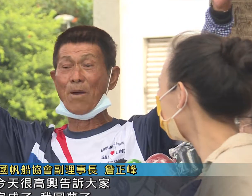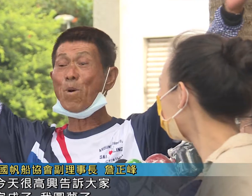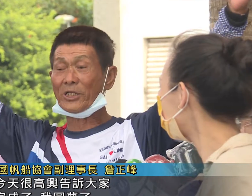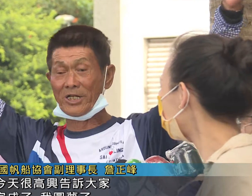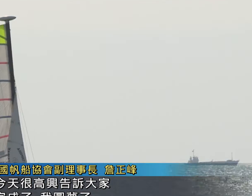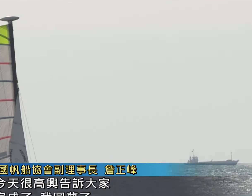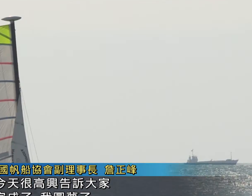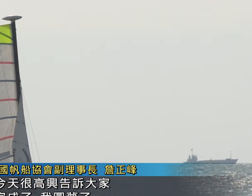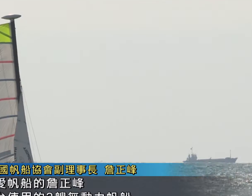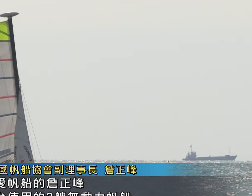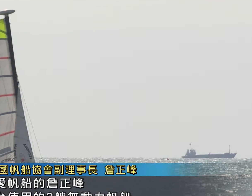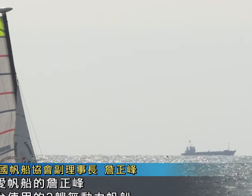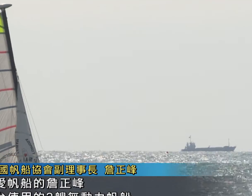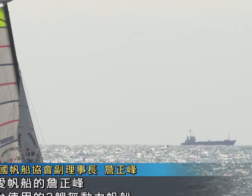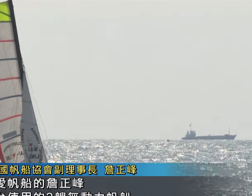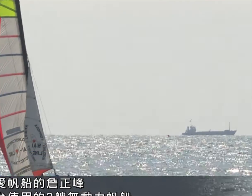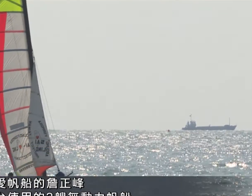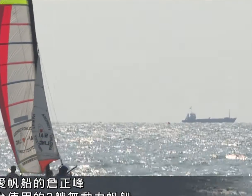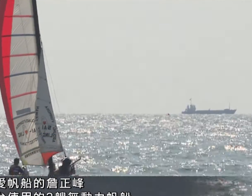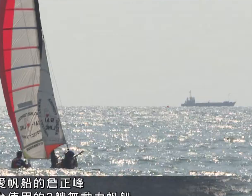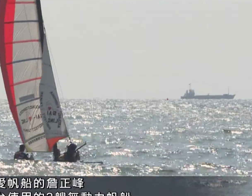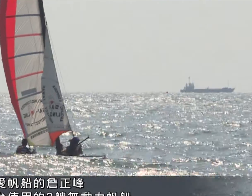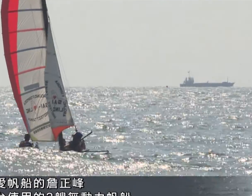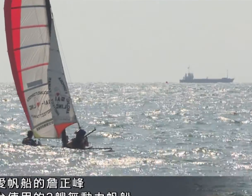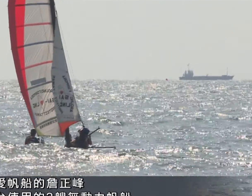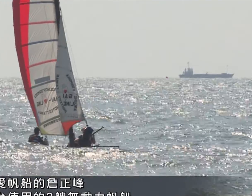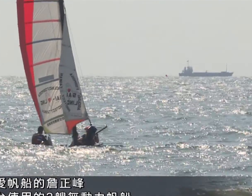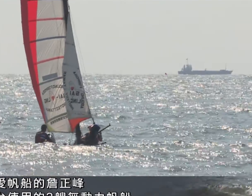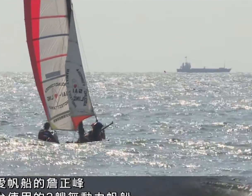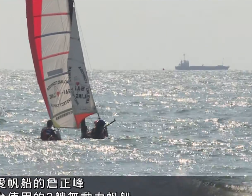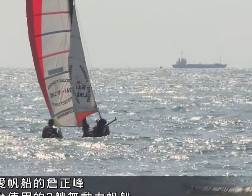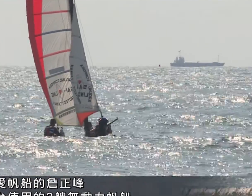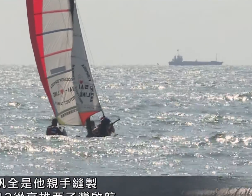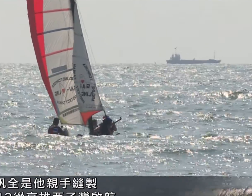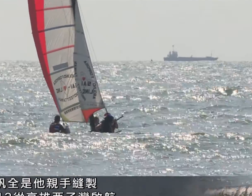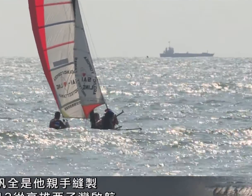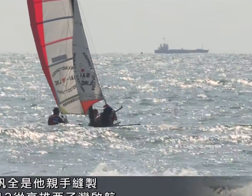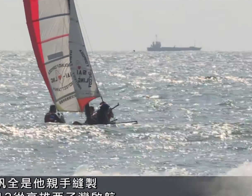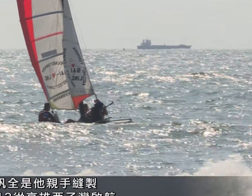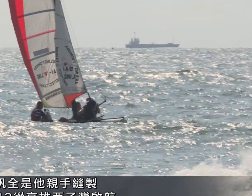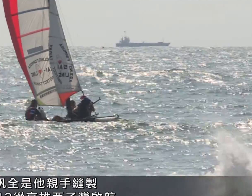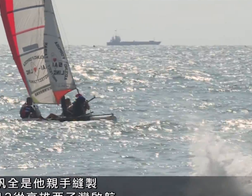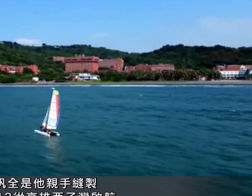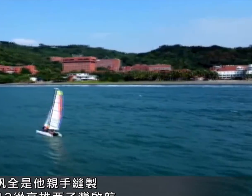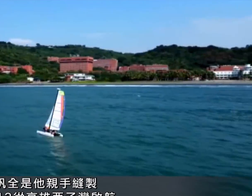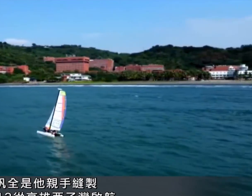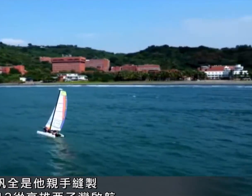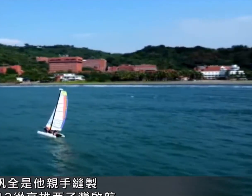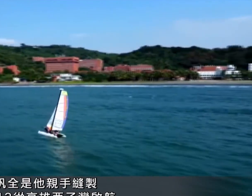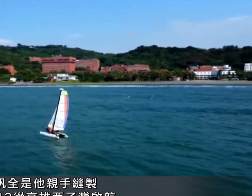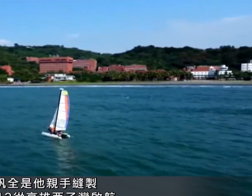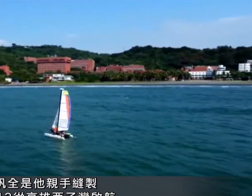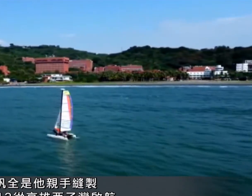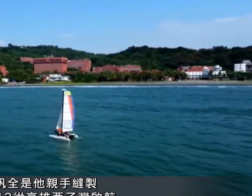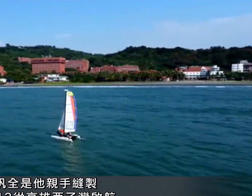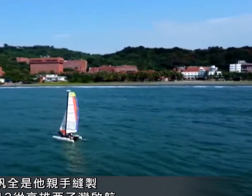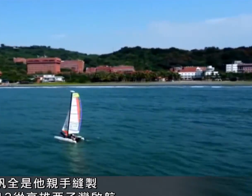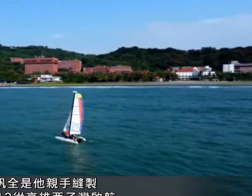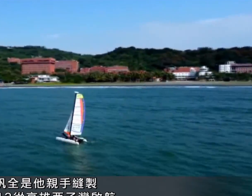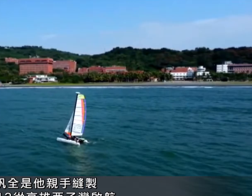梦的。 热爱帆船的詹振峰环台使用的3艘无动力帆船，风帆全是他亲手缝制。8月13号从高雄西子湾